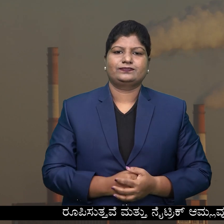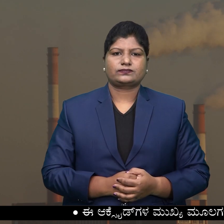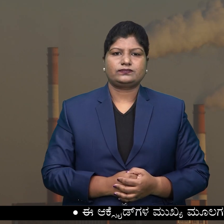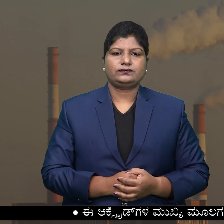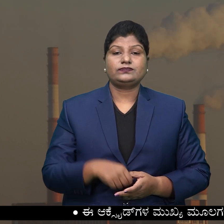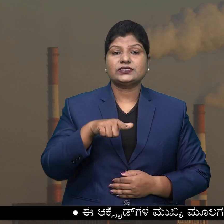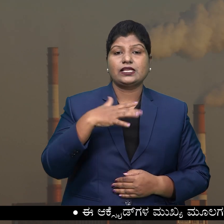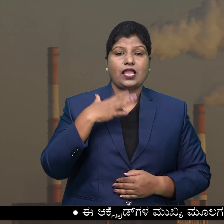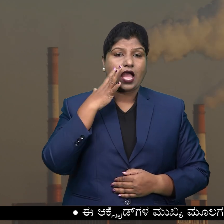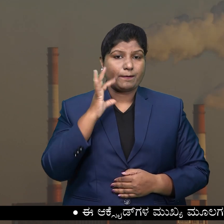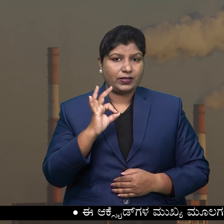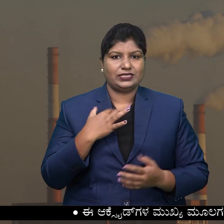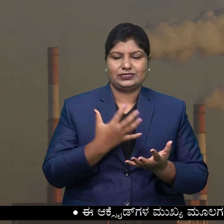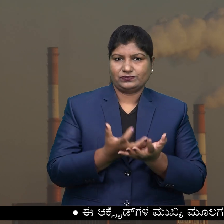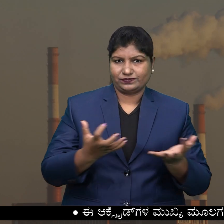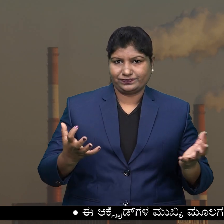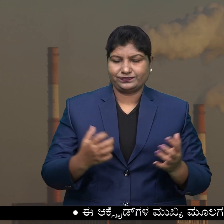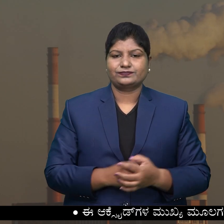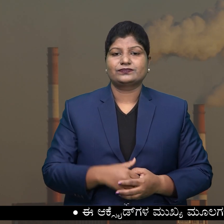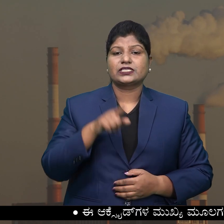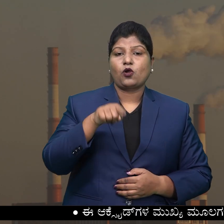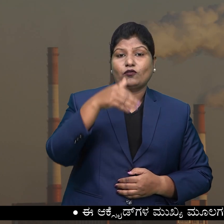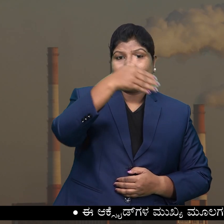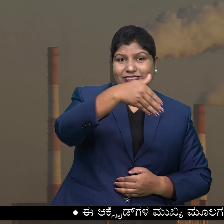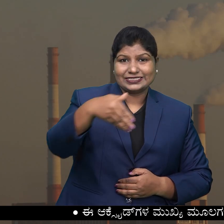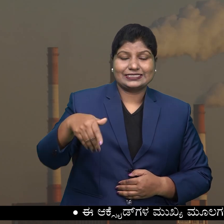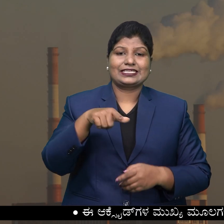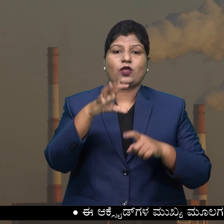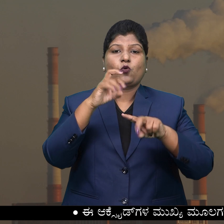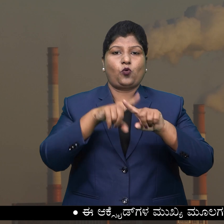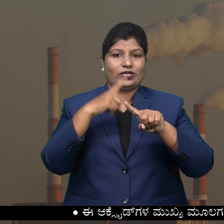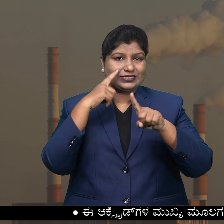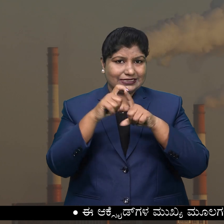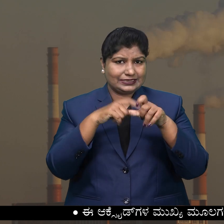ಈ ಆಕ್ಸೈಡ್ಗಳ ಮುಖ್ಯ ಮೂಲಗಳು ಕೈಗಾರಿಕೆಗಳಲ್ಲಿನ ಇಂಧನಗಳ ದಹನವಾಗಿದೆ.